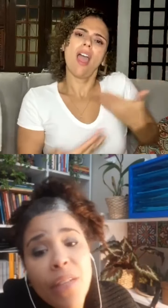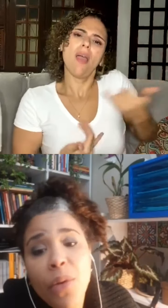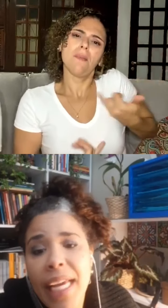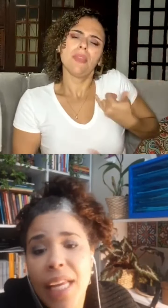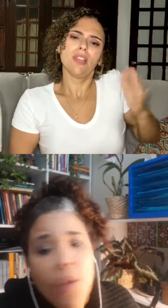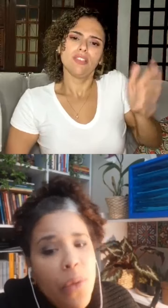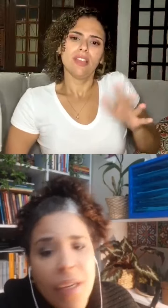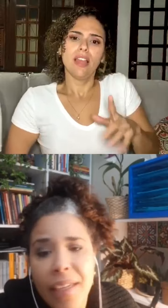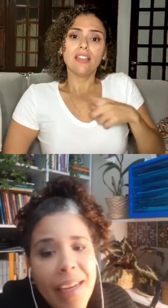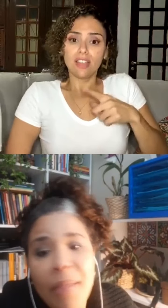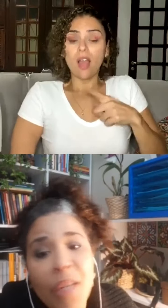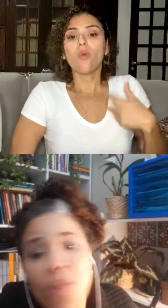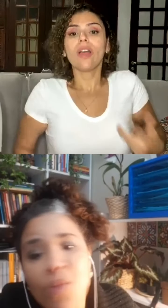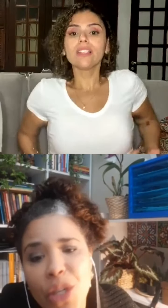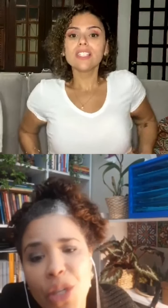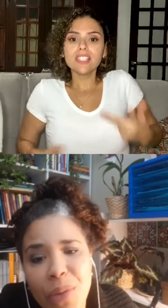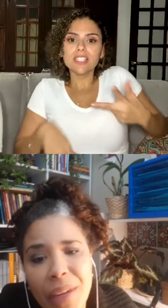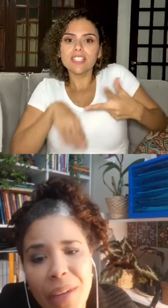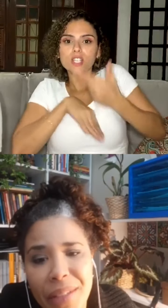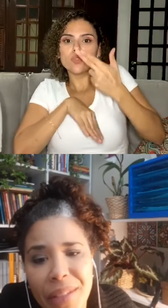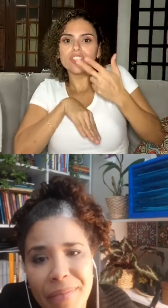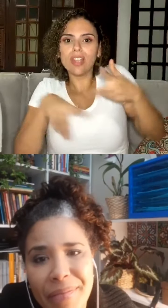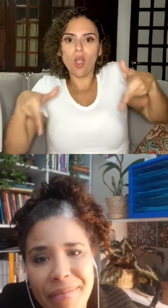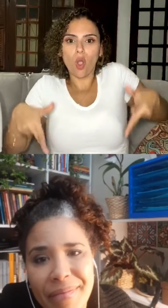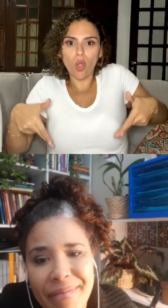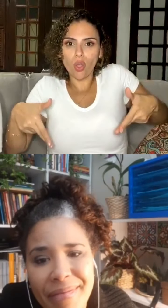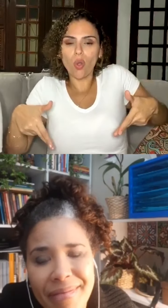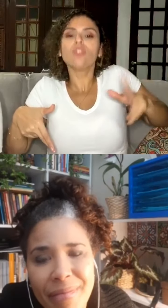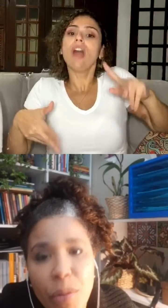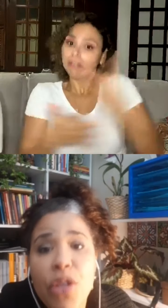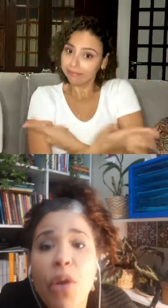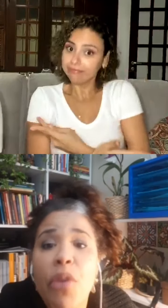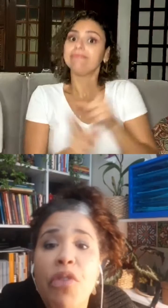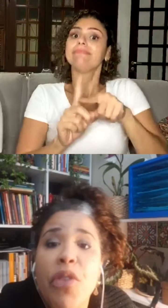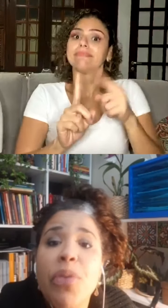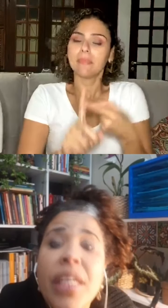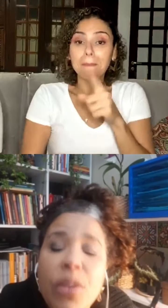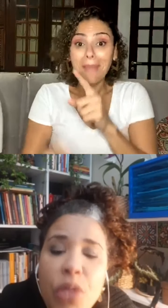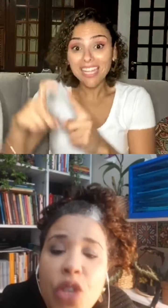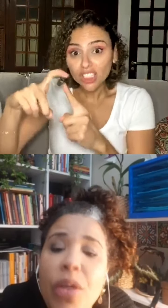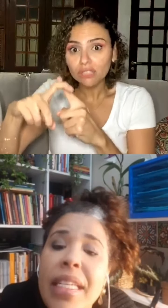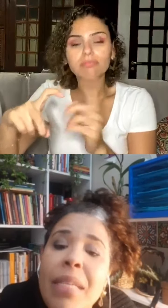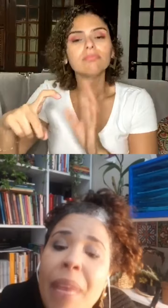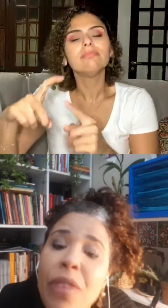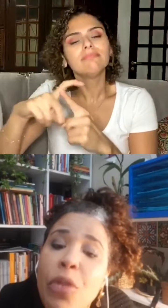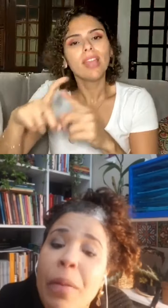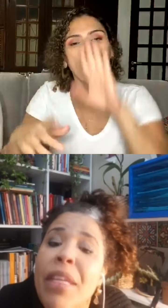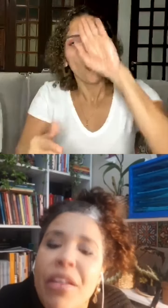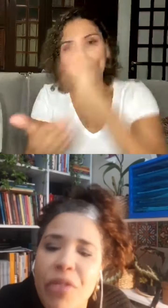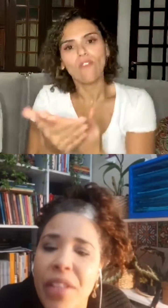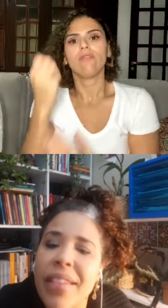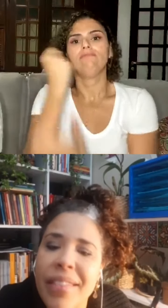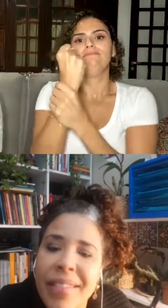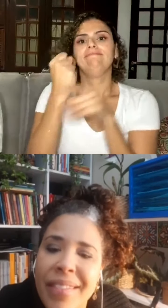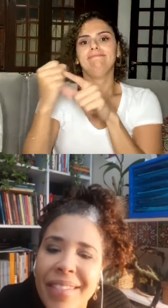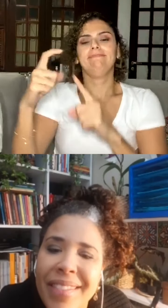com laqueadura, mas com DIU eu nunca vi. Por isso que eu confio tanto e escolhi esse método para minha